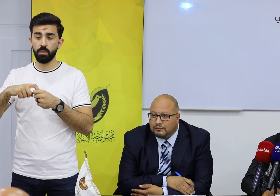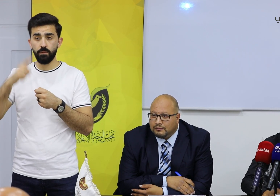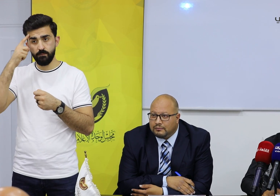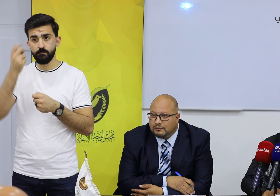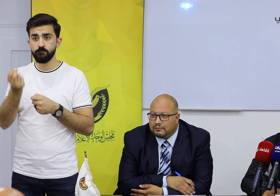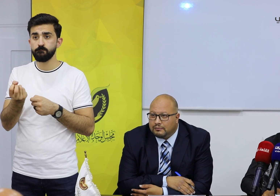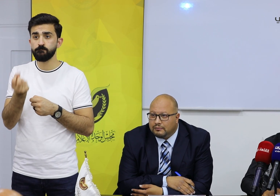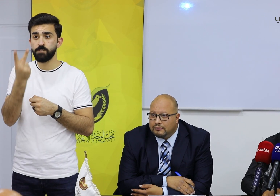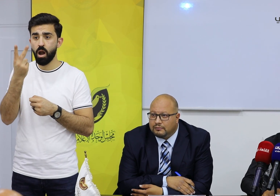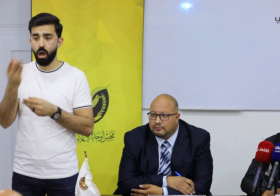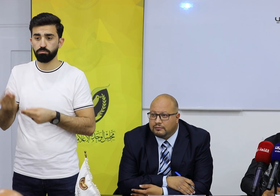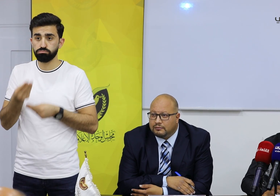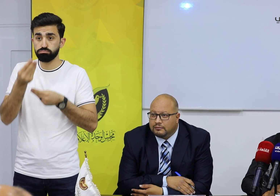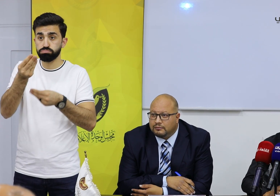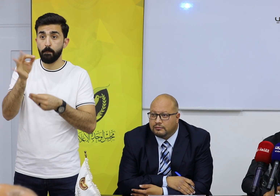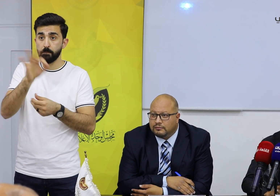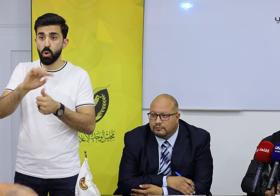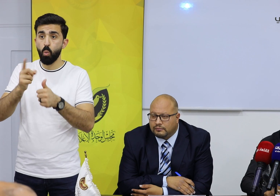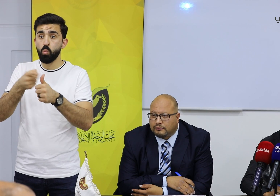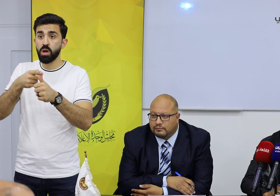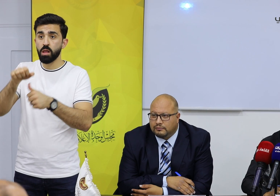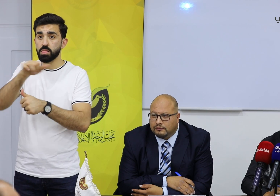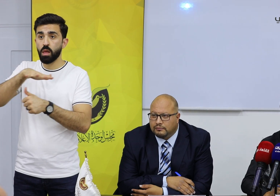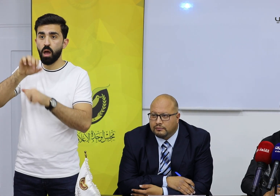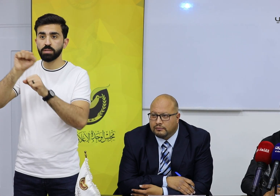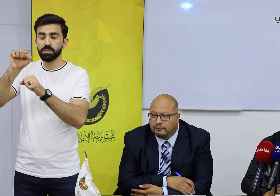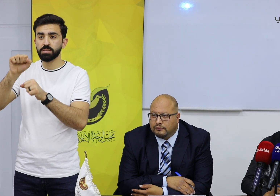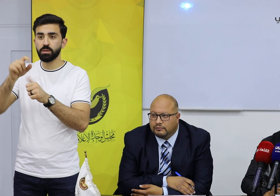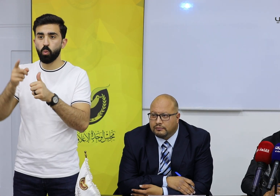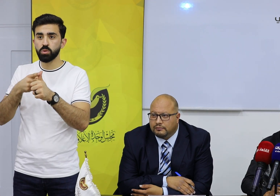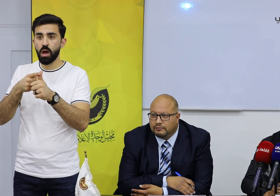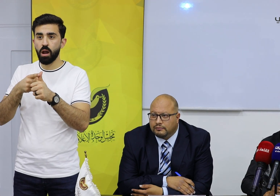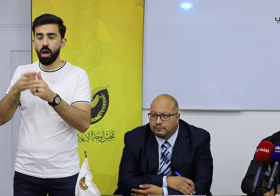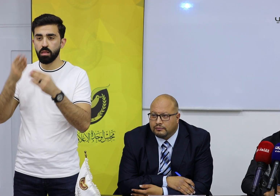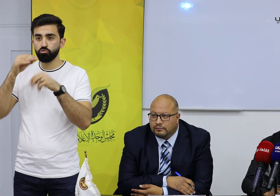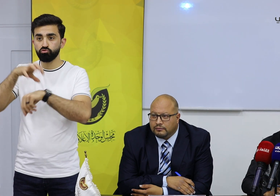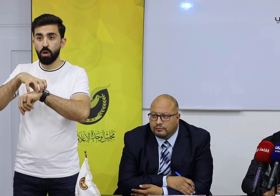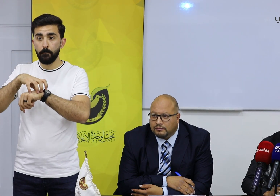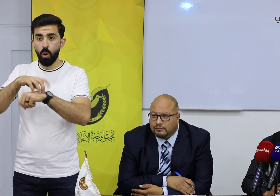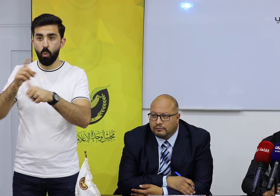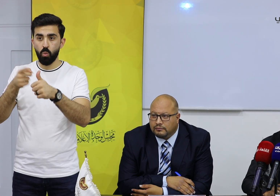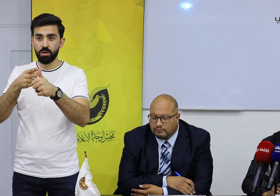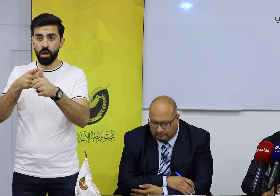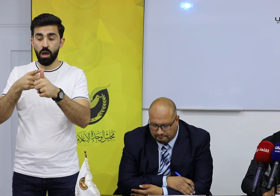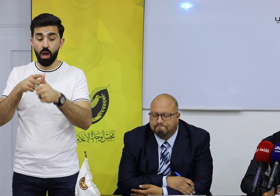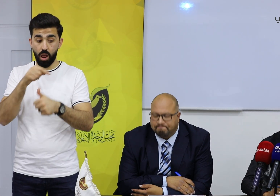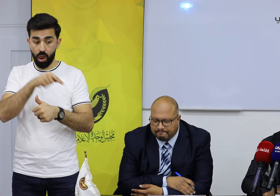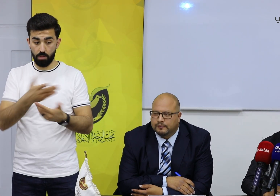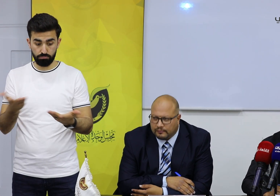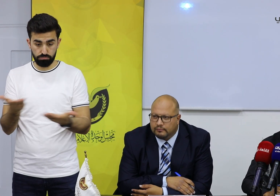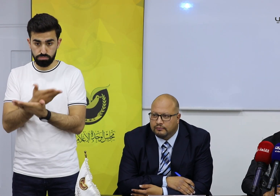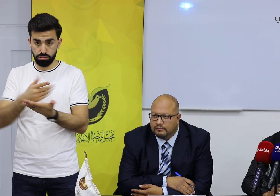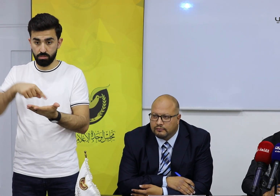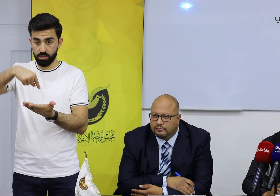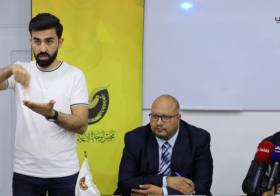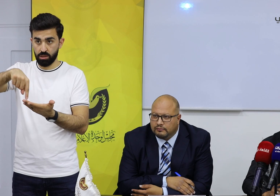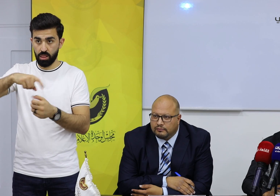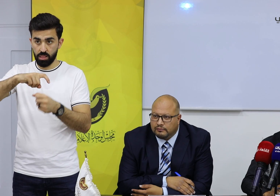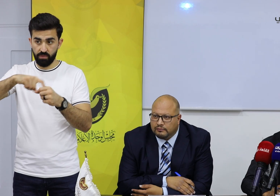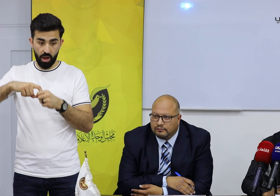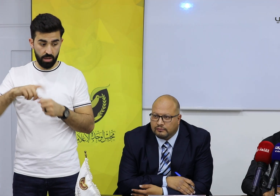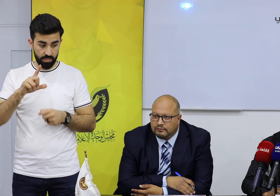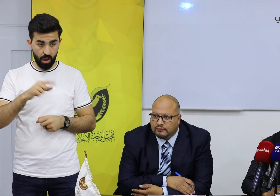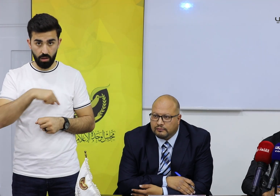فكرة تطرحوها لوزارة التعليم العالي اللي هي مع بما إنكم سبتوا شراكة عفواً